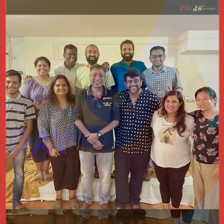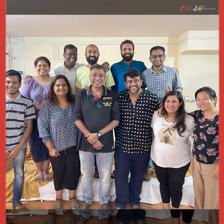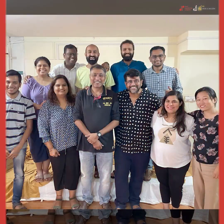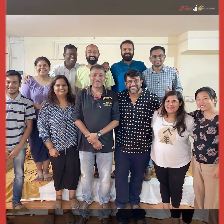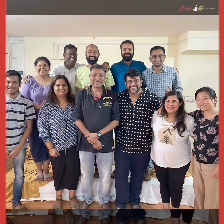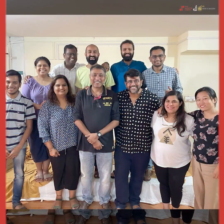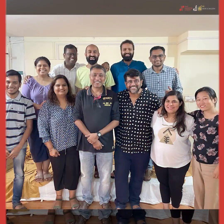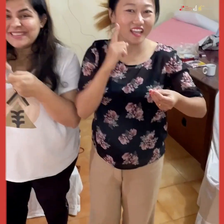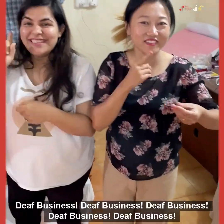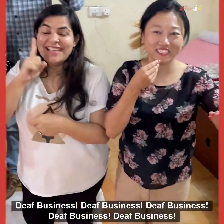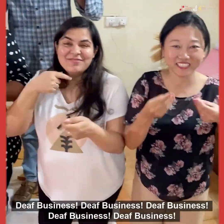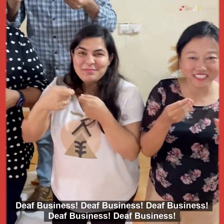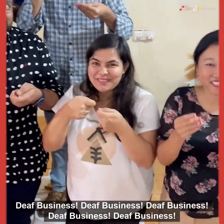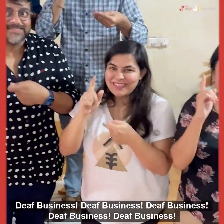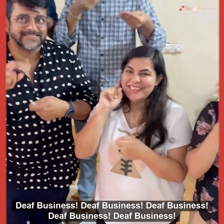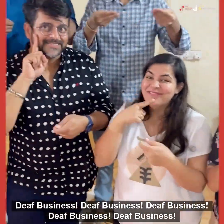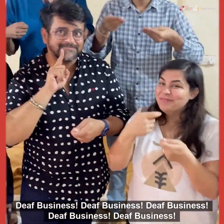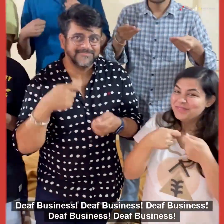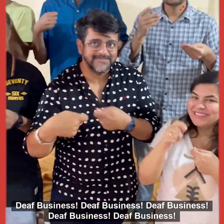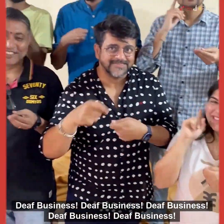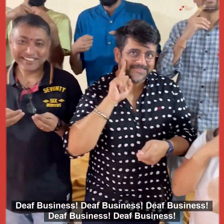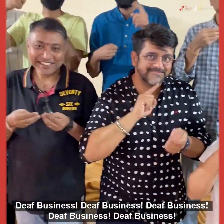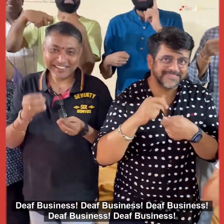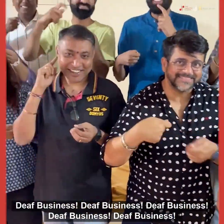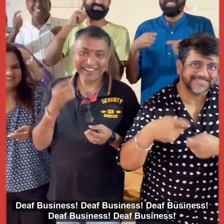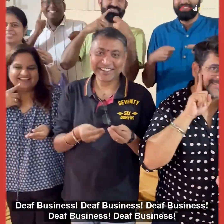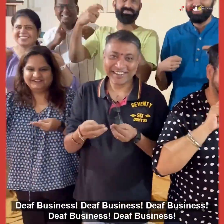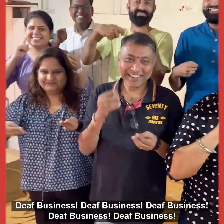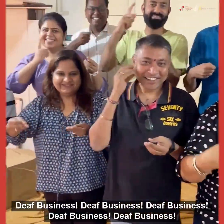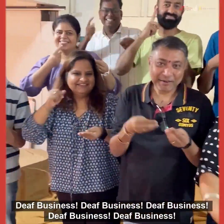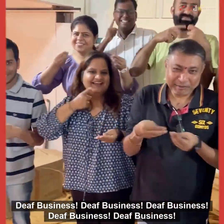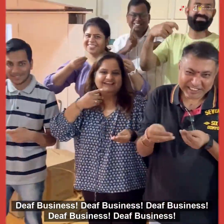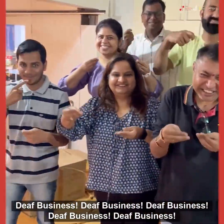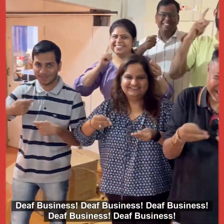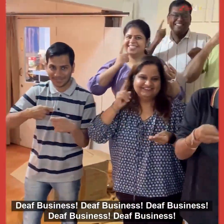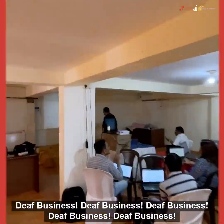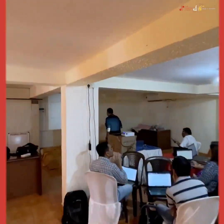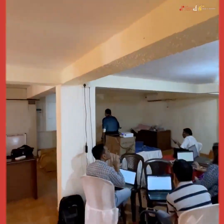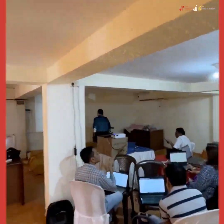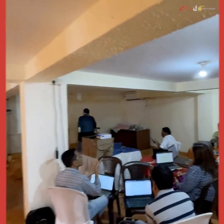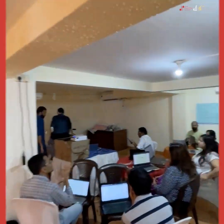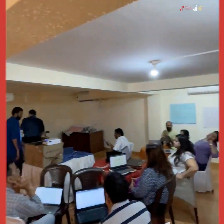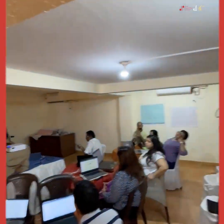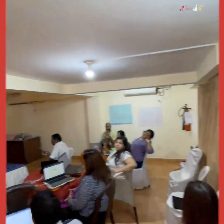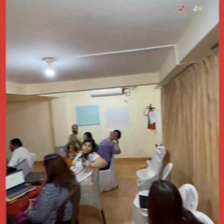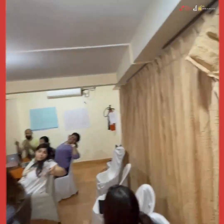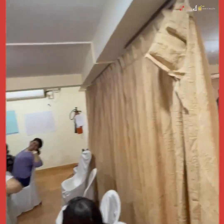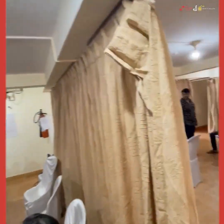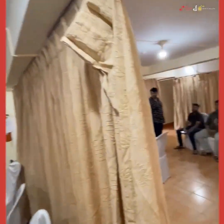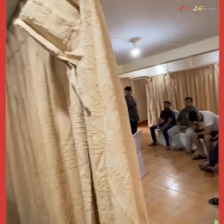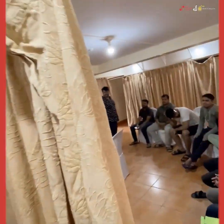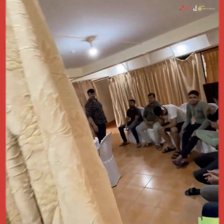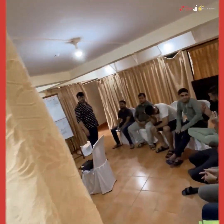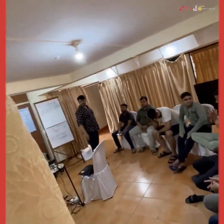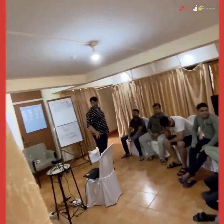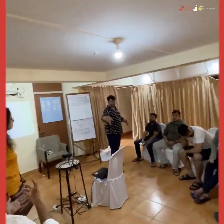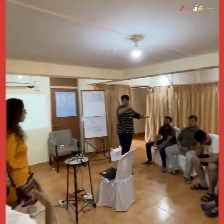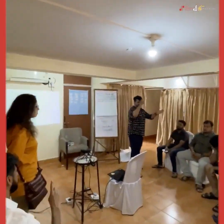दिन सभी लोग डेफ बिजनेस, बधिर व्यापार का संकेत करते हुए,